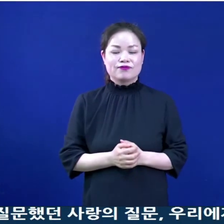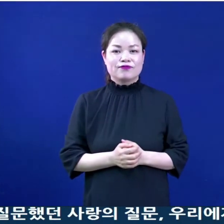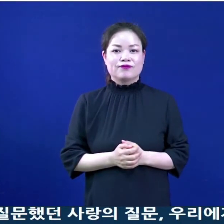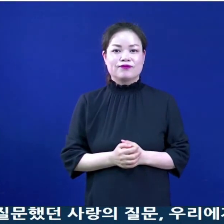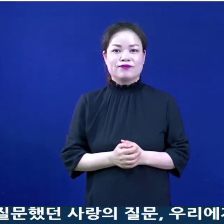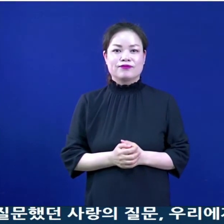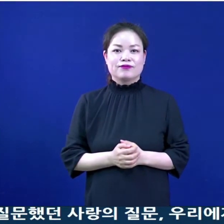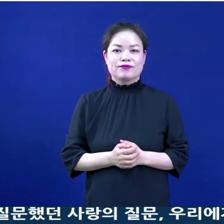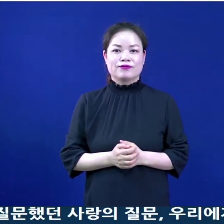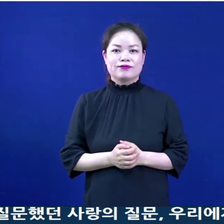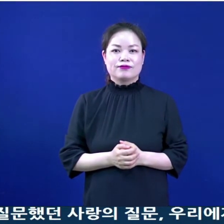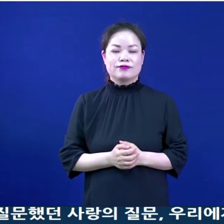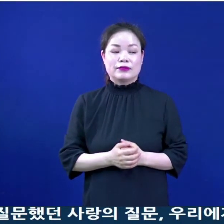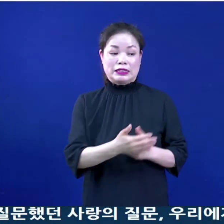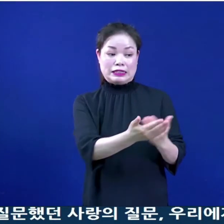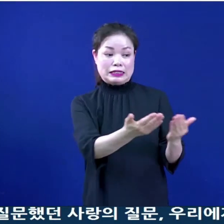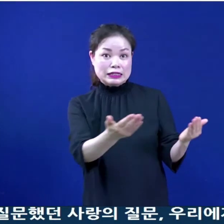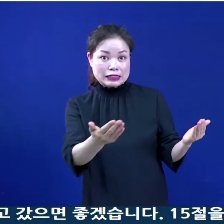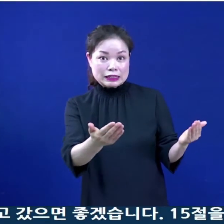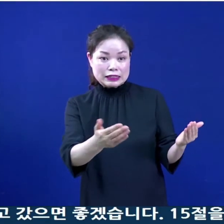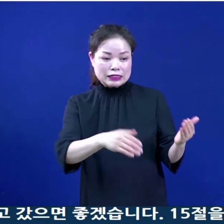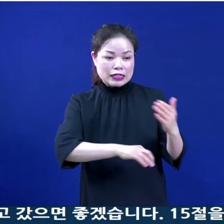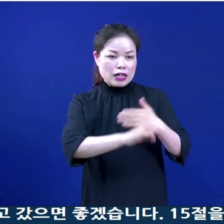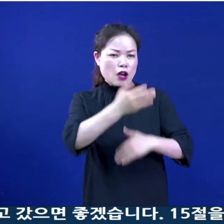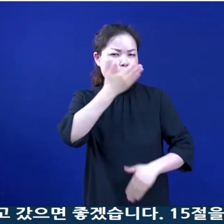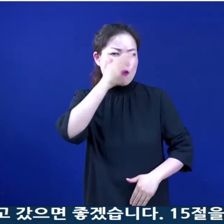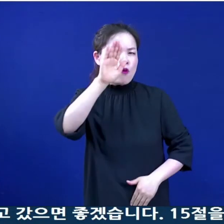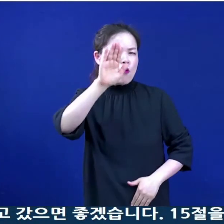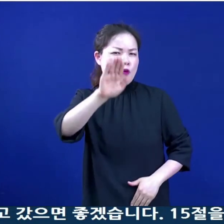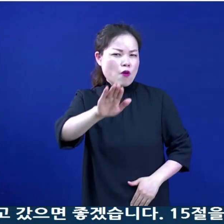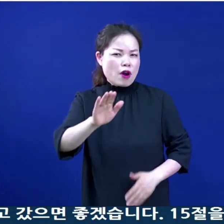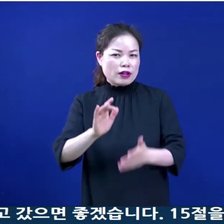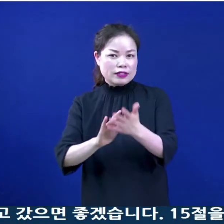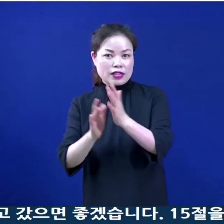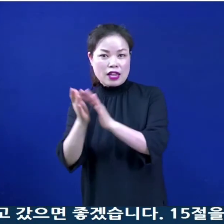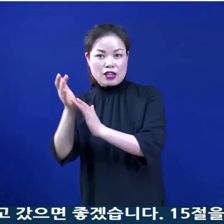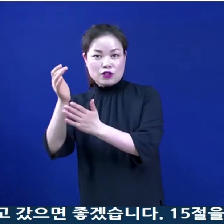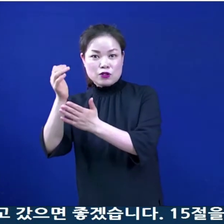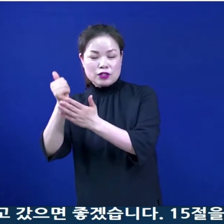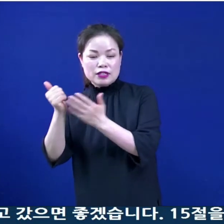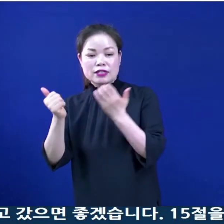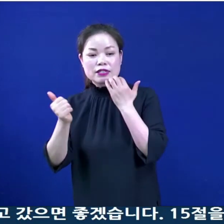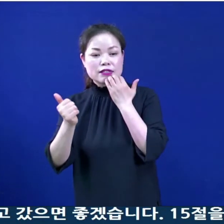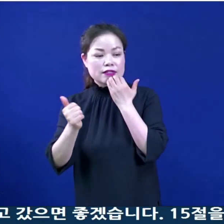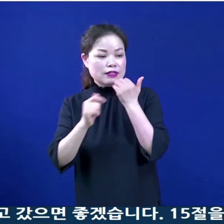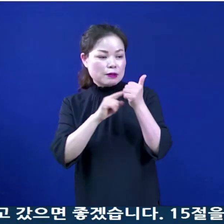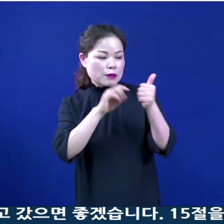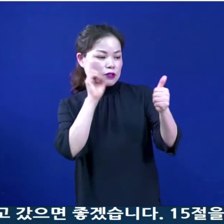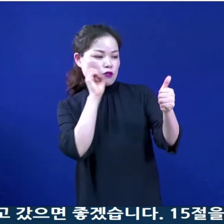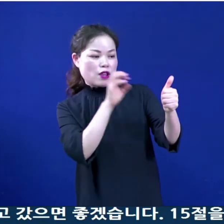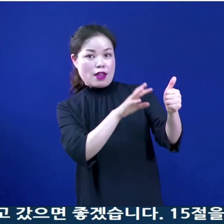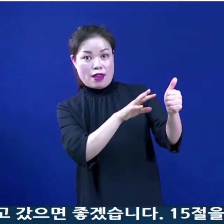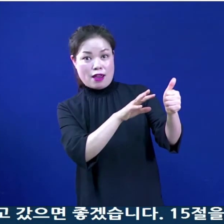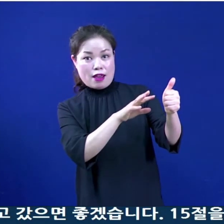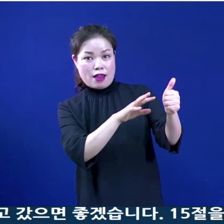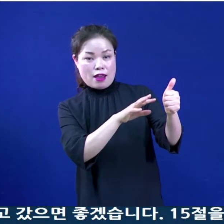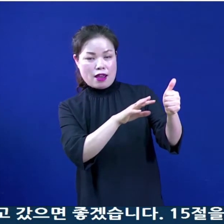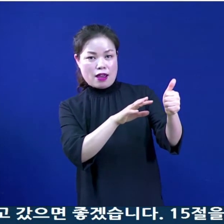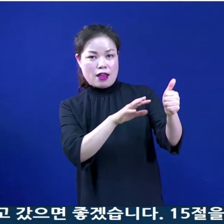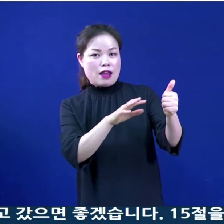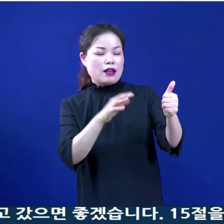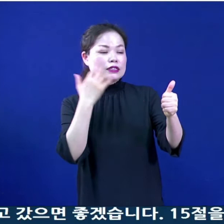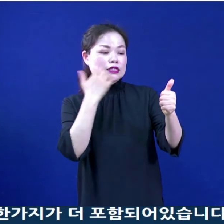같이 읽겠습니다. 그들이 조반 먹은 후에 예수께서 시몬 베드로에게 이르시되 요한의